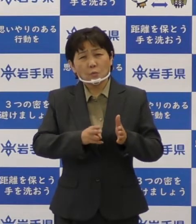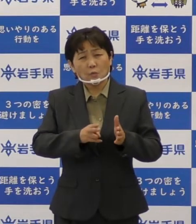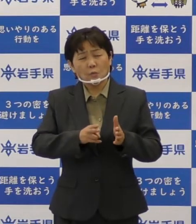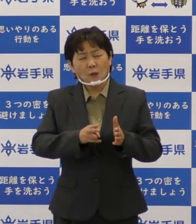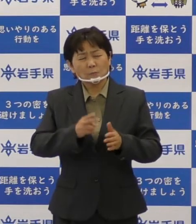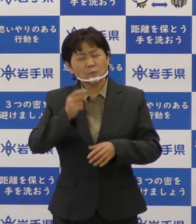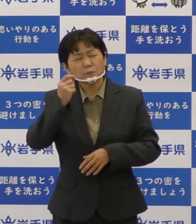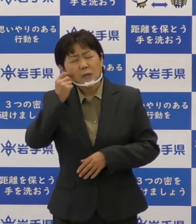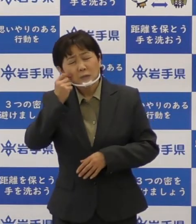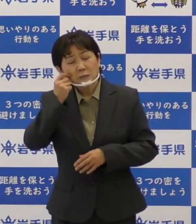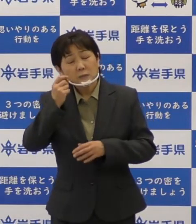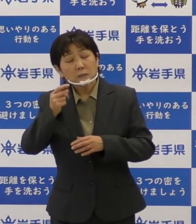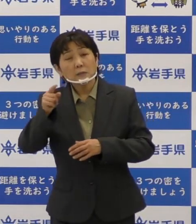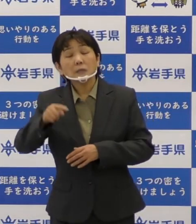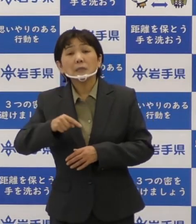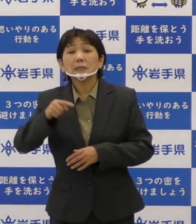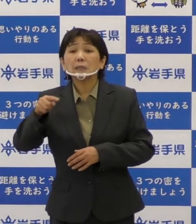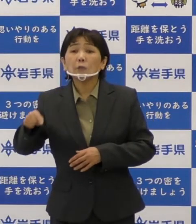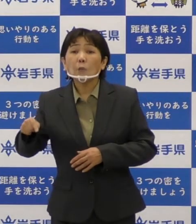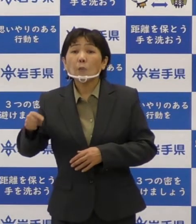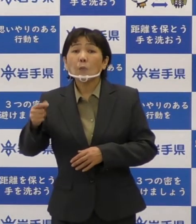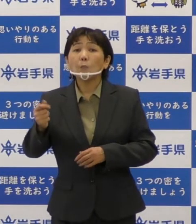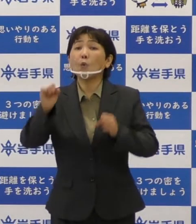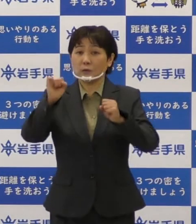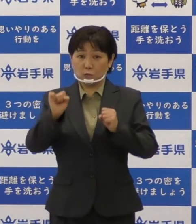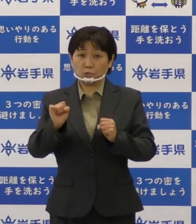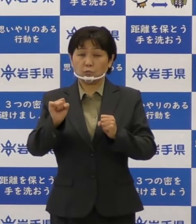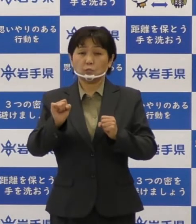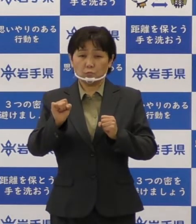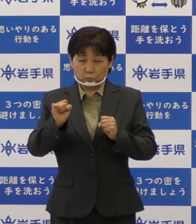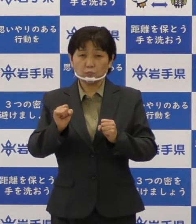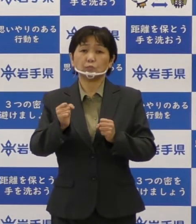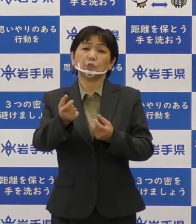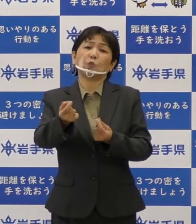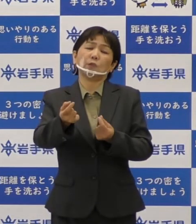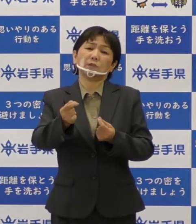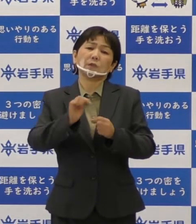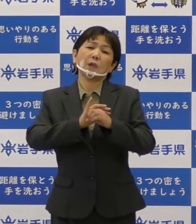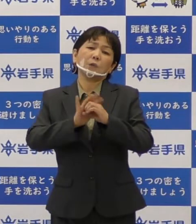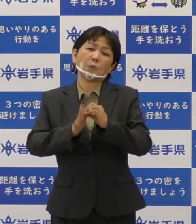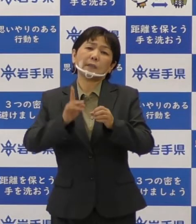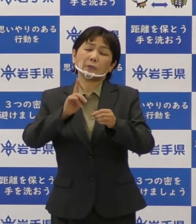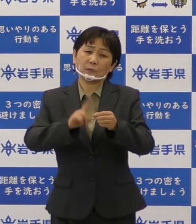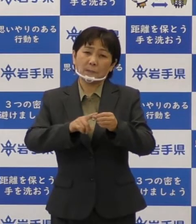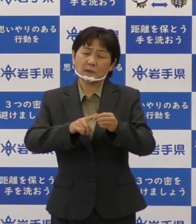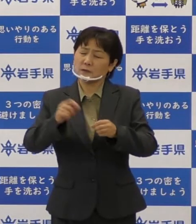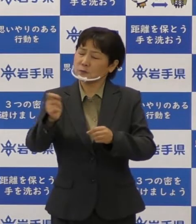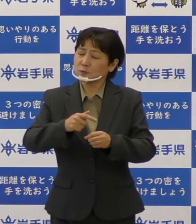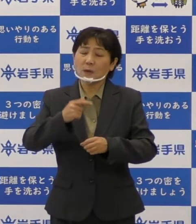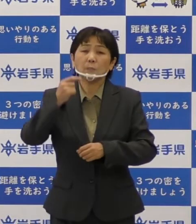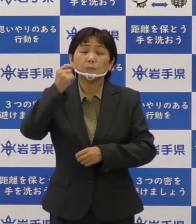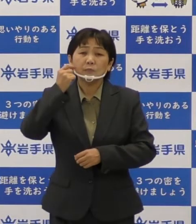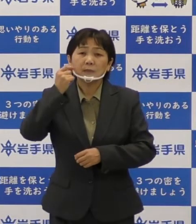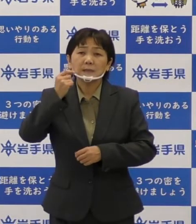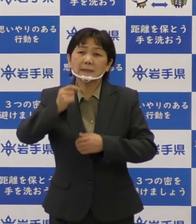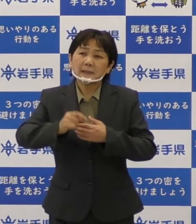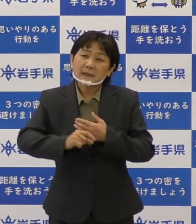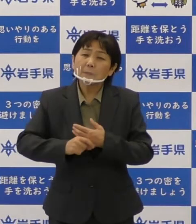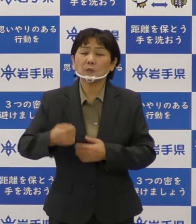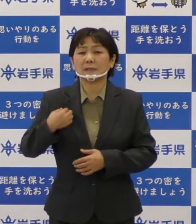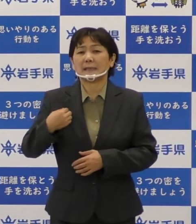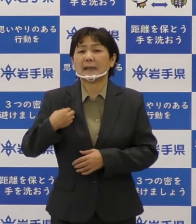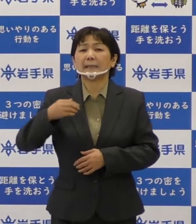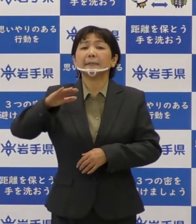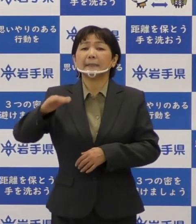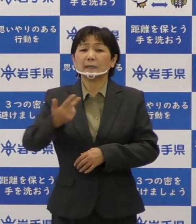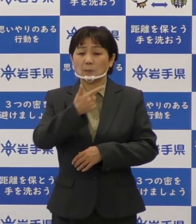ところは行けるような状況じゃない、新型コロナの流行のせいでですね、そういう方はいらっしゃると思いますが、まあ、半年間のキャン